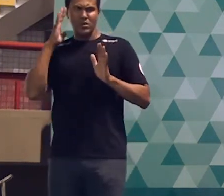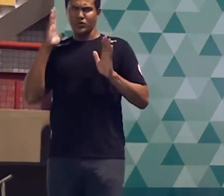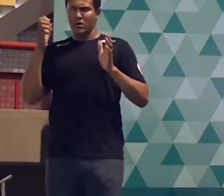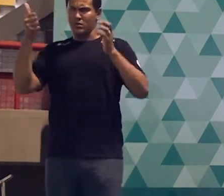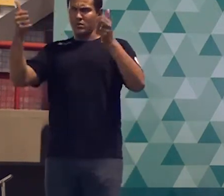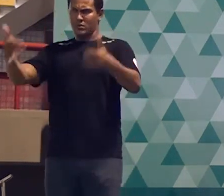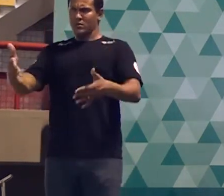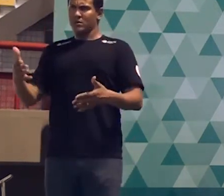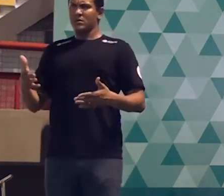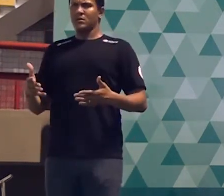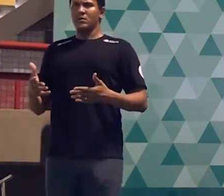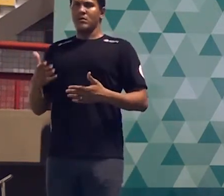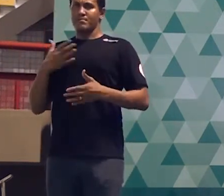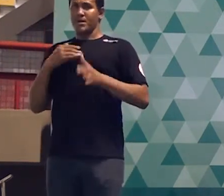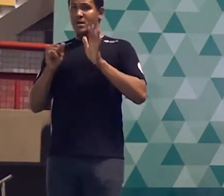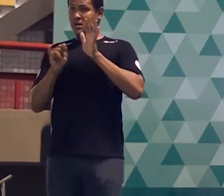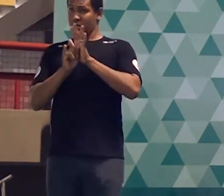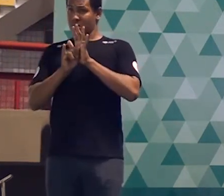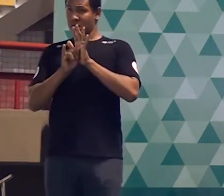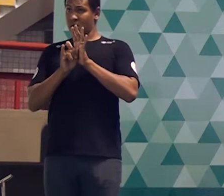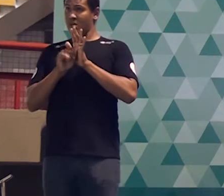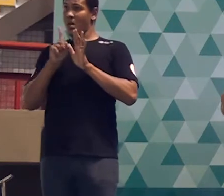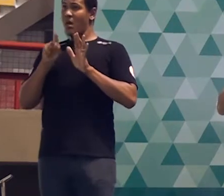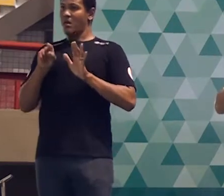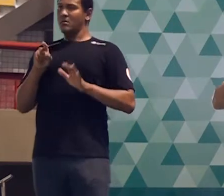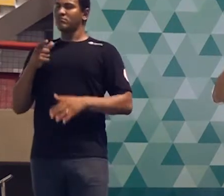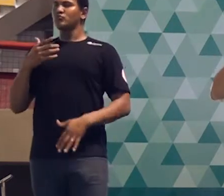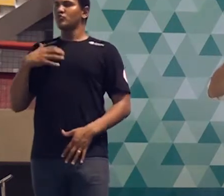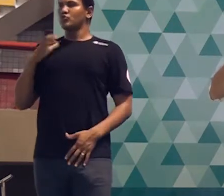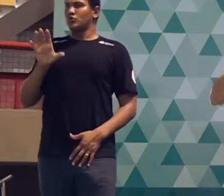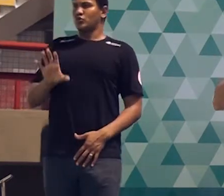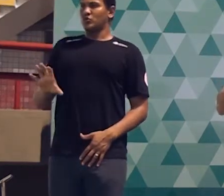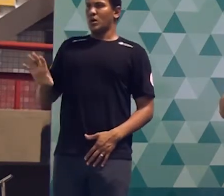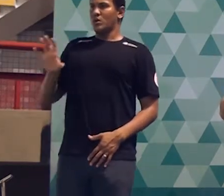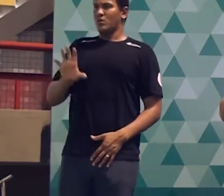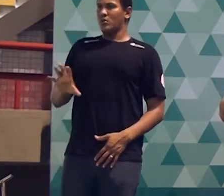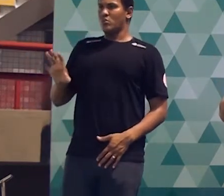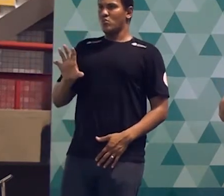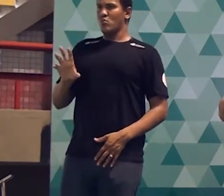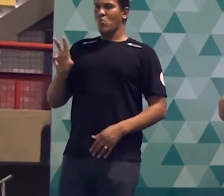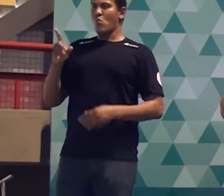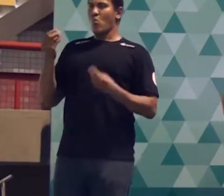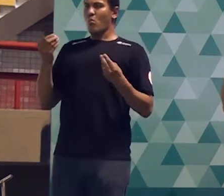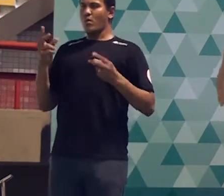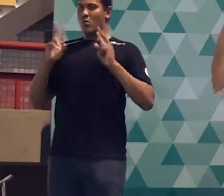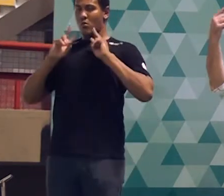a minha identidade é a maneira como eu me vejo,